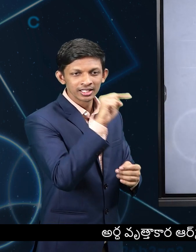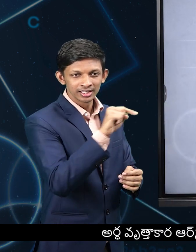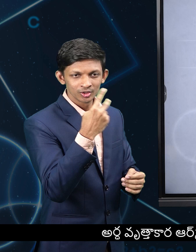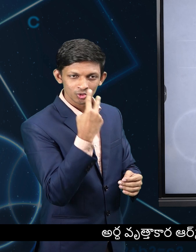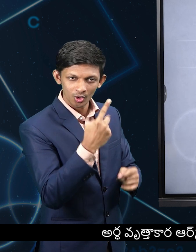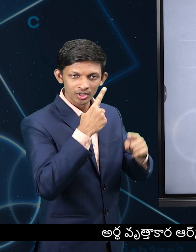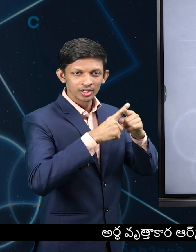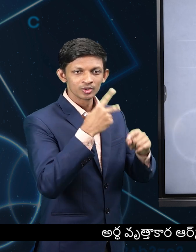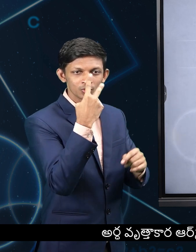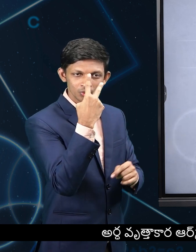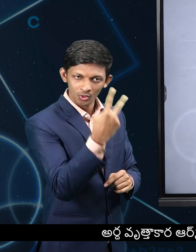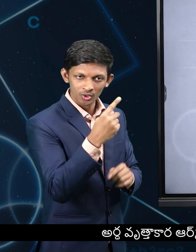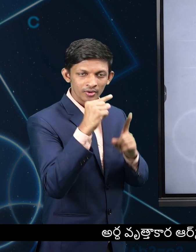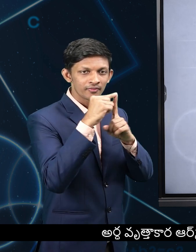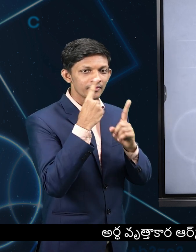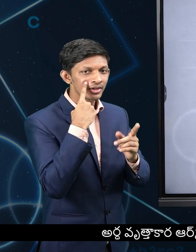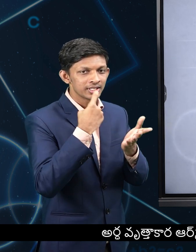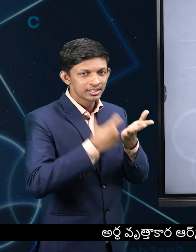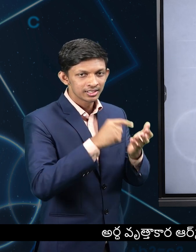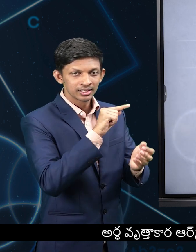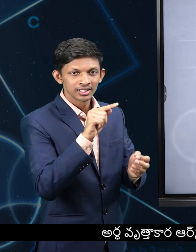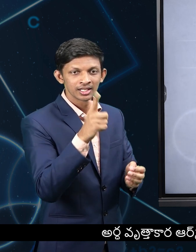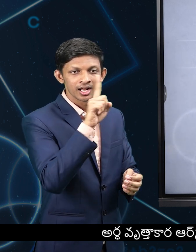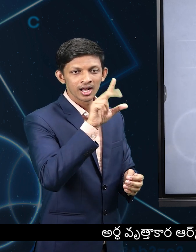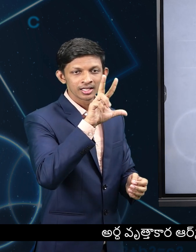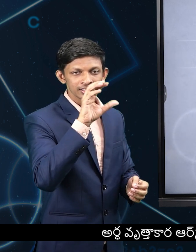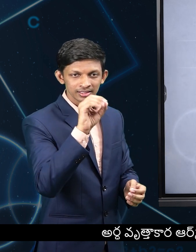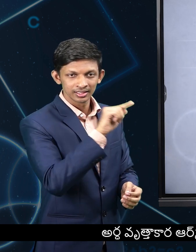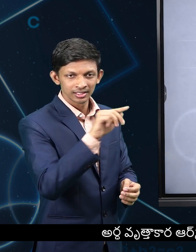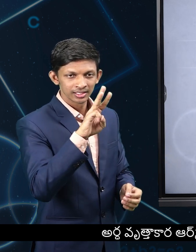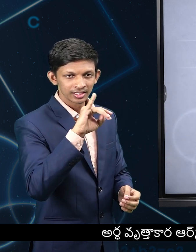టు 1/2 ఇంటూ 2πr ఈజ్ ఈక్వల్ టు